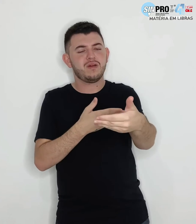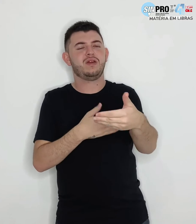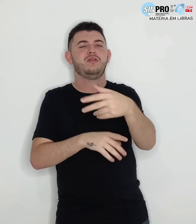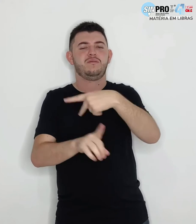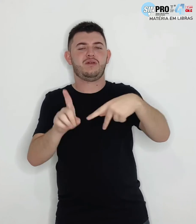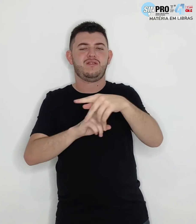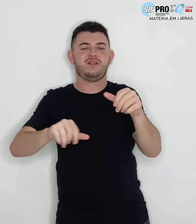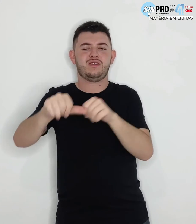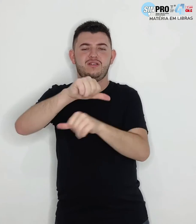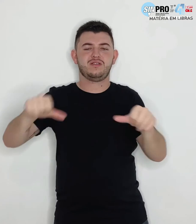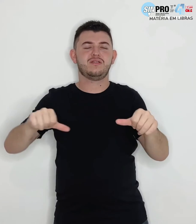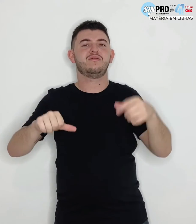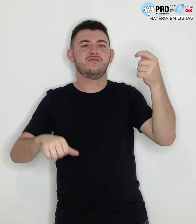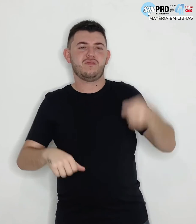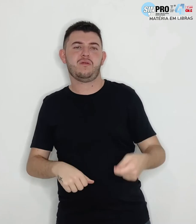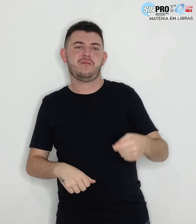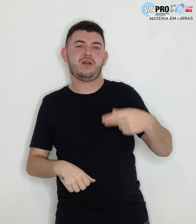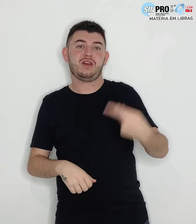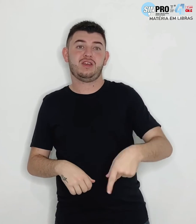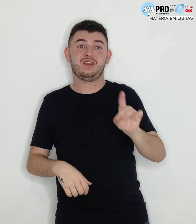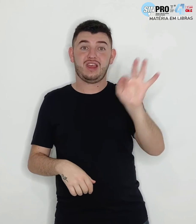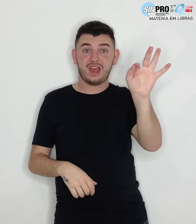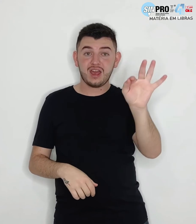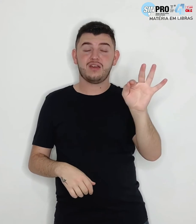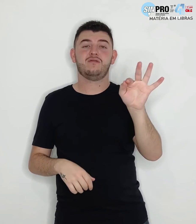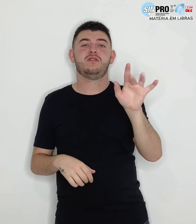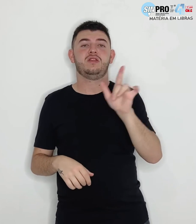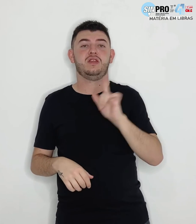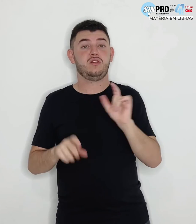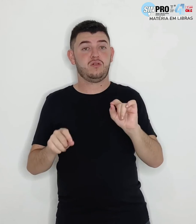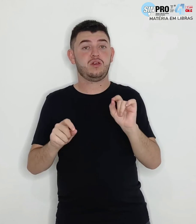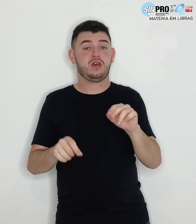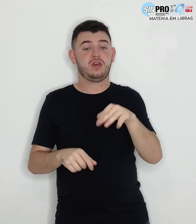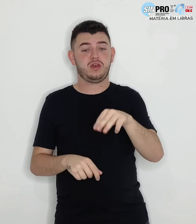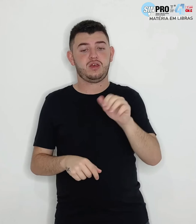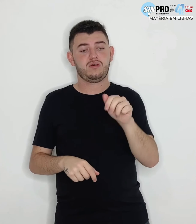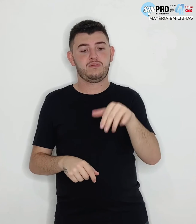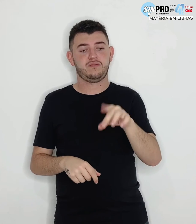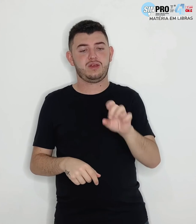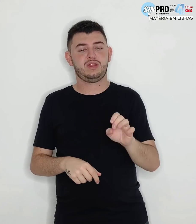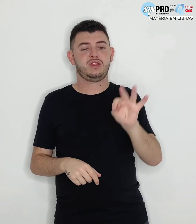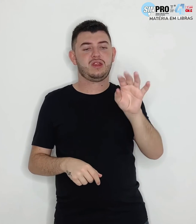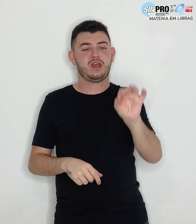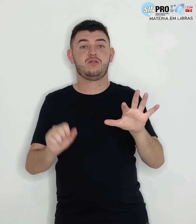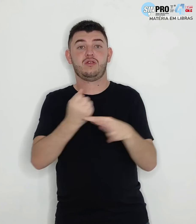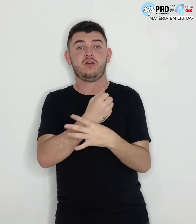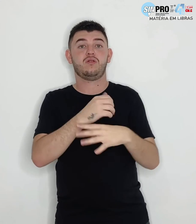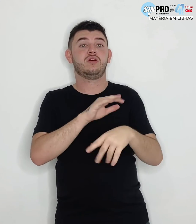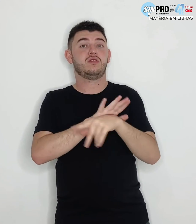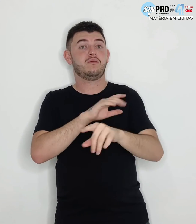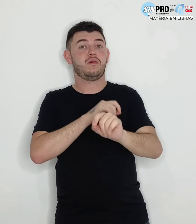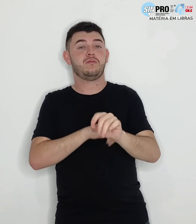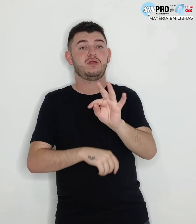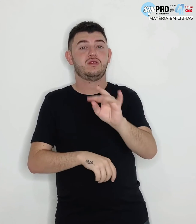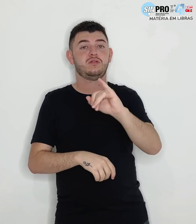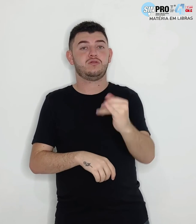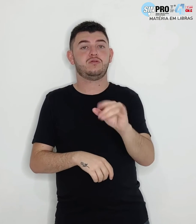da Previdência no DF. Através de mandado de segurança distribuído ao Conselho Especial do TJDFT,